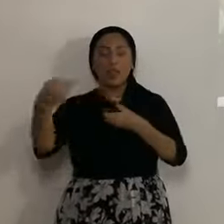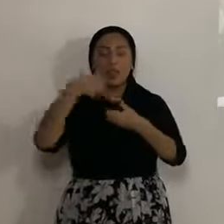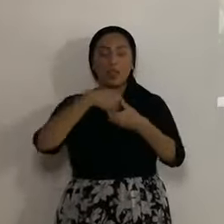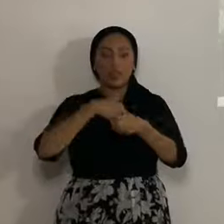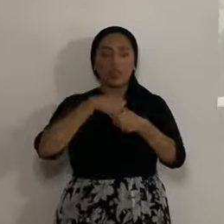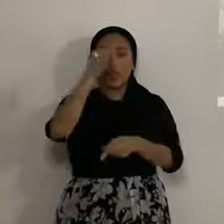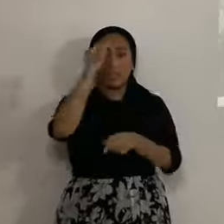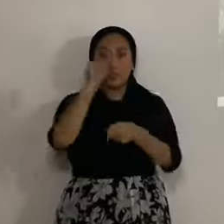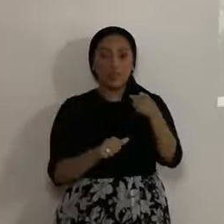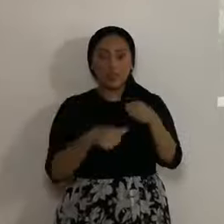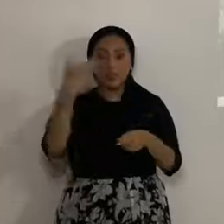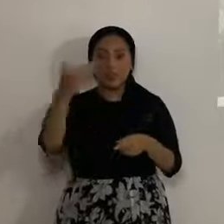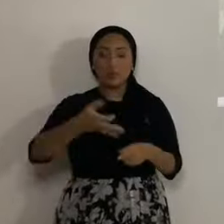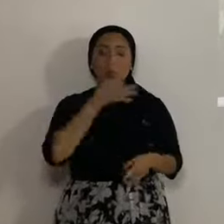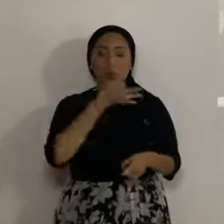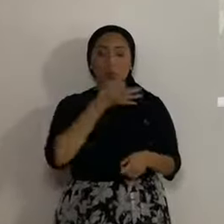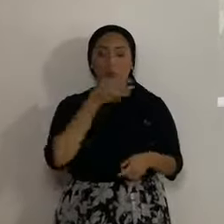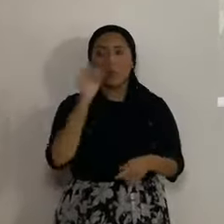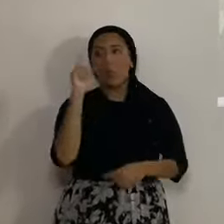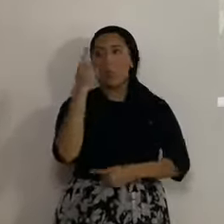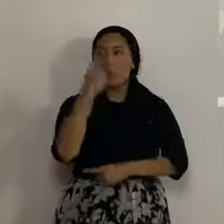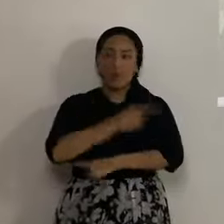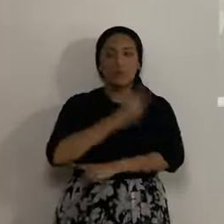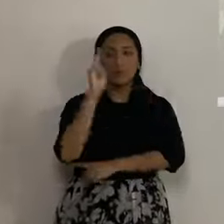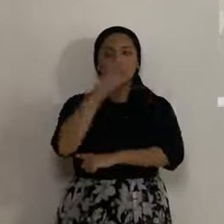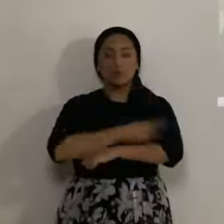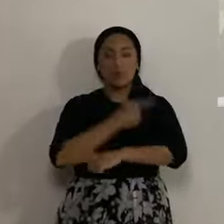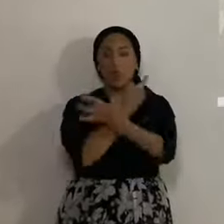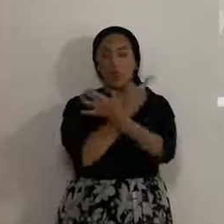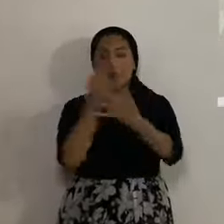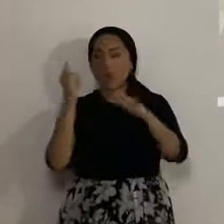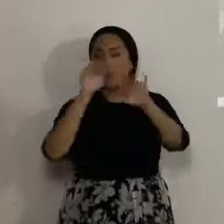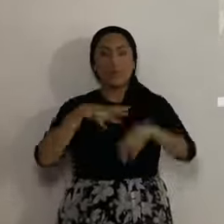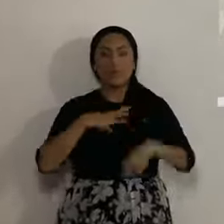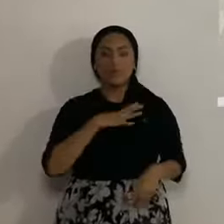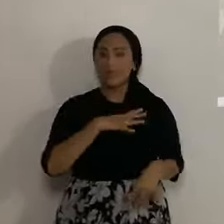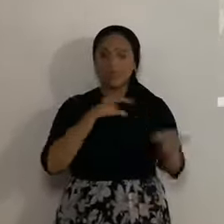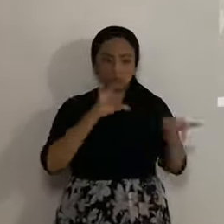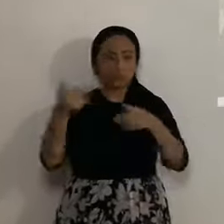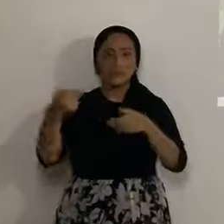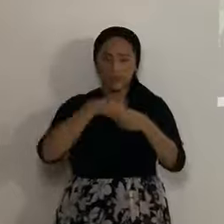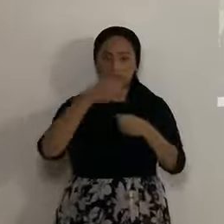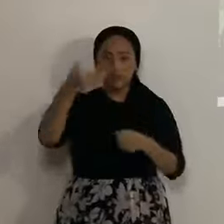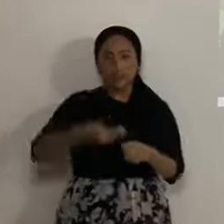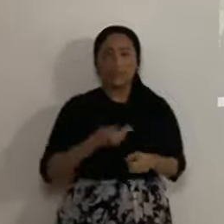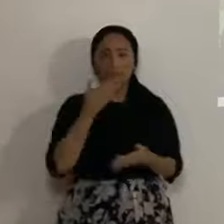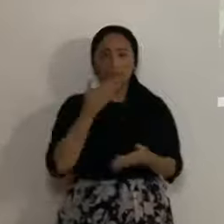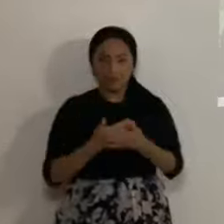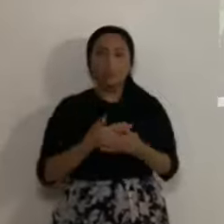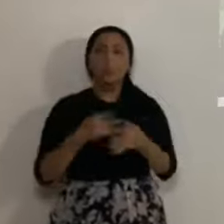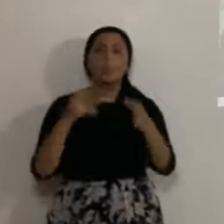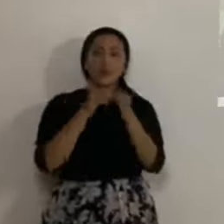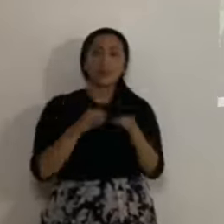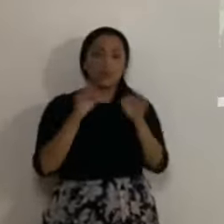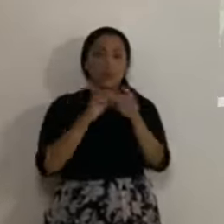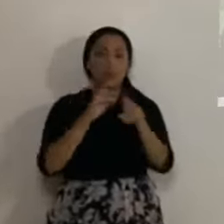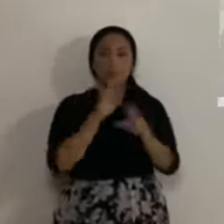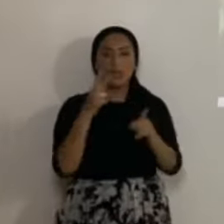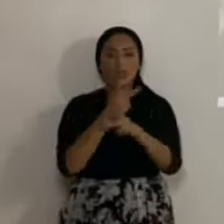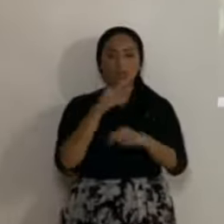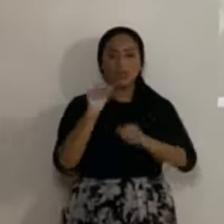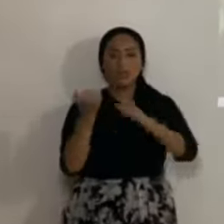la Brimila, el pacto de la circunción, en uno o dos días o en una semana. No hay problema, también serán bienvenidos. Lo importante es que ya estén